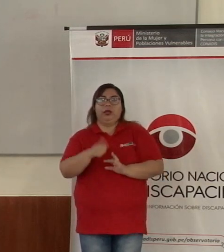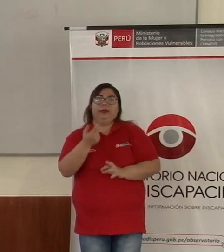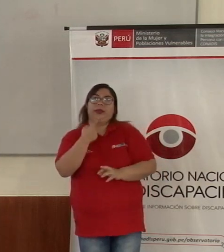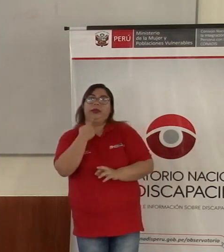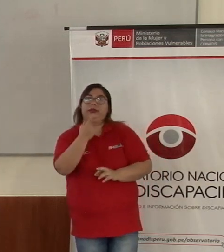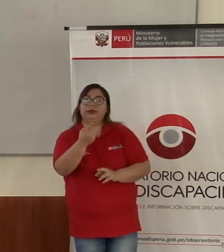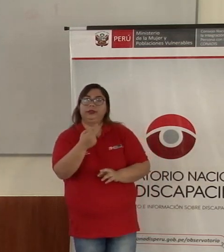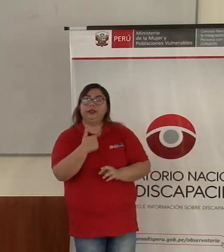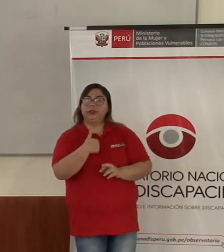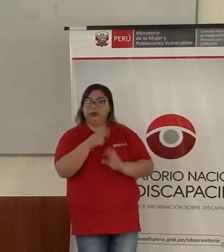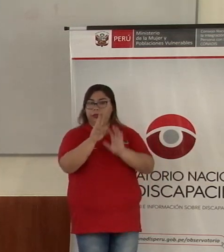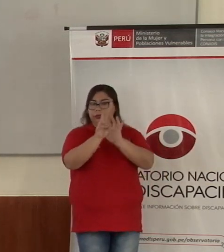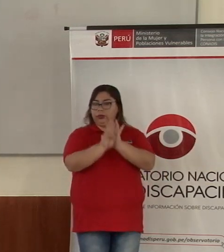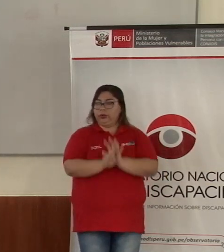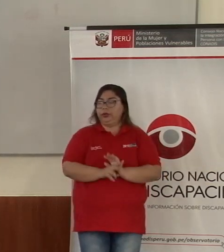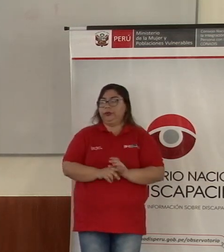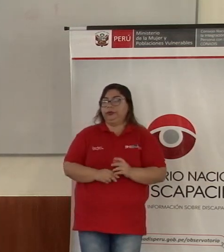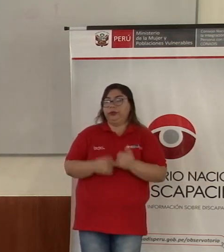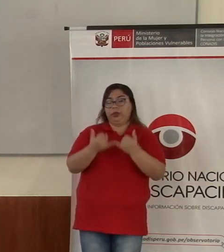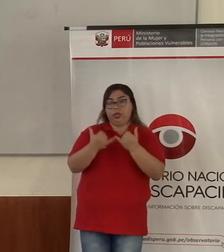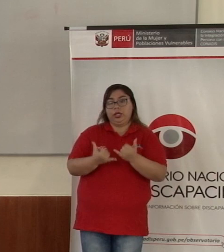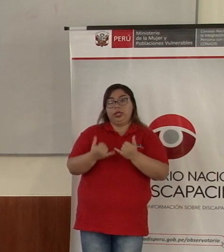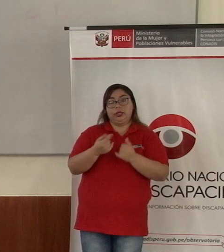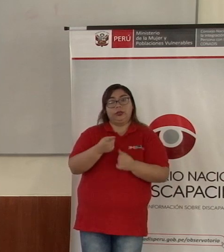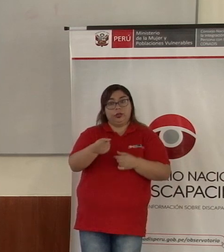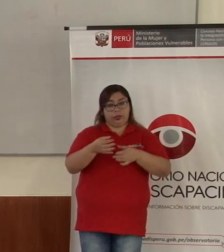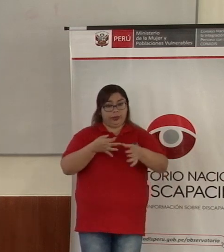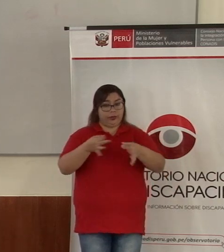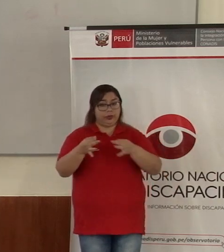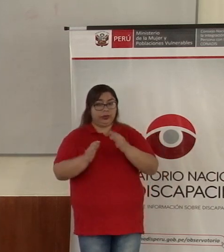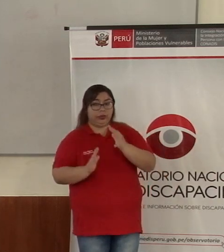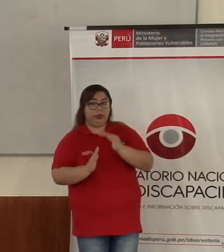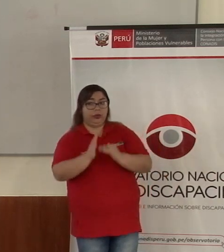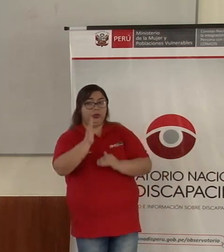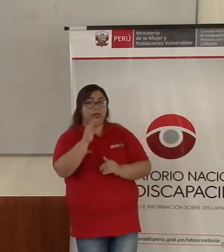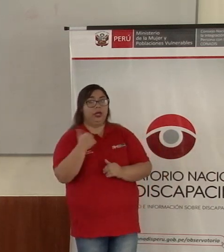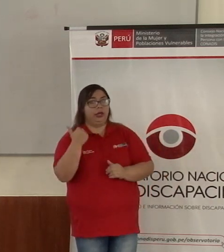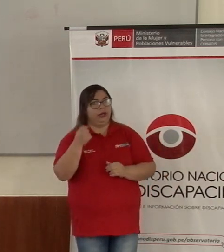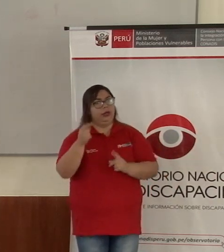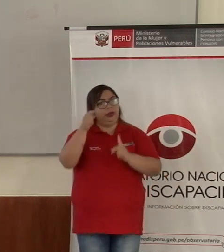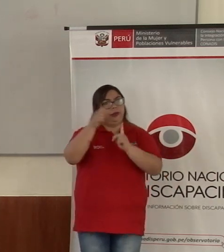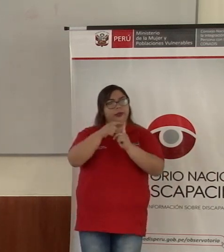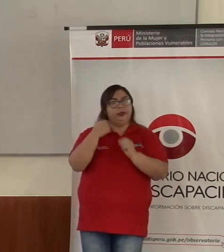su voluntad. Y eso es lo que debemos desarrollar ahora en base a esto.